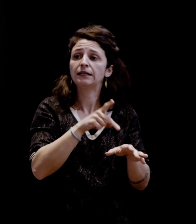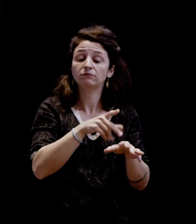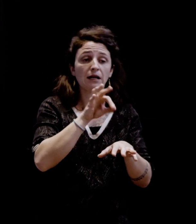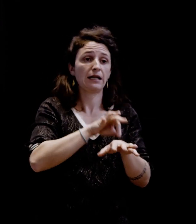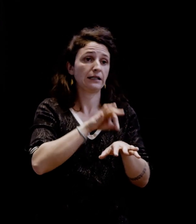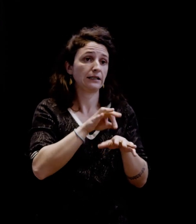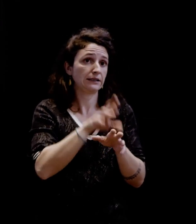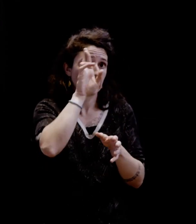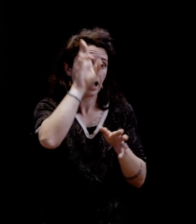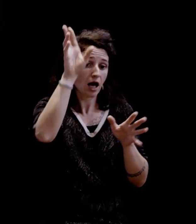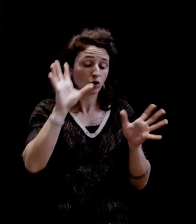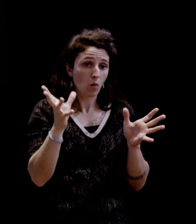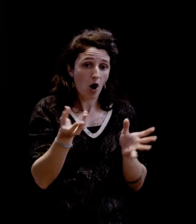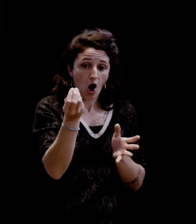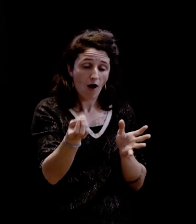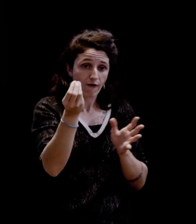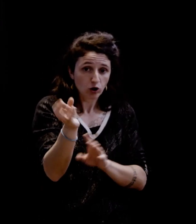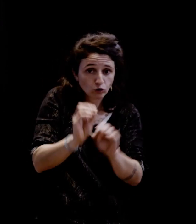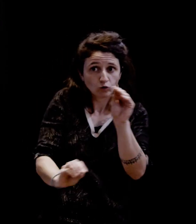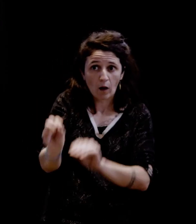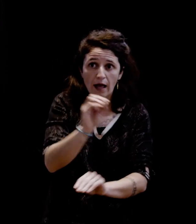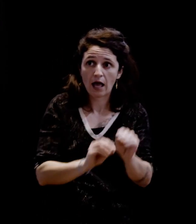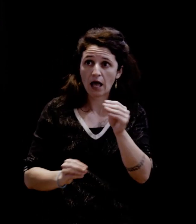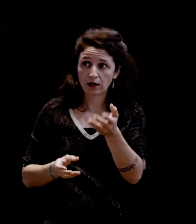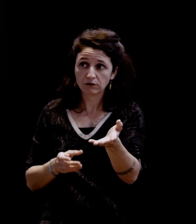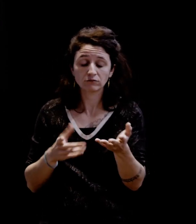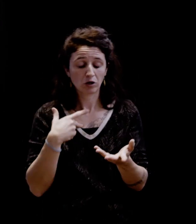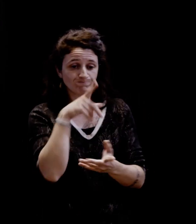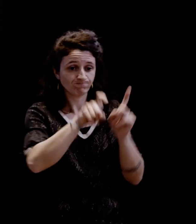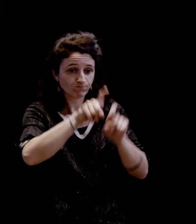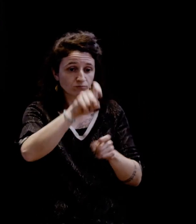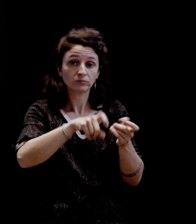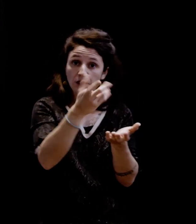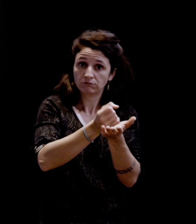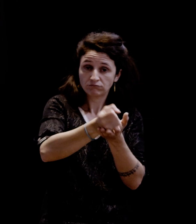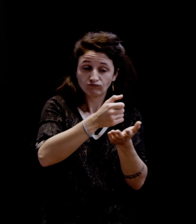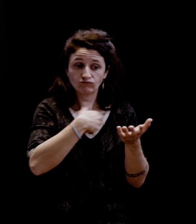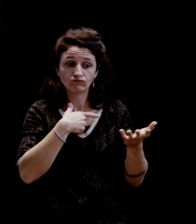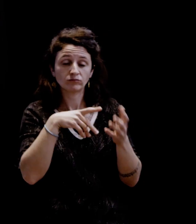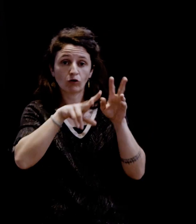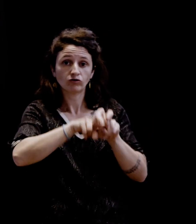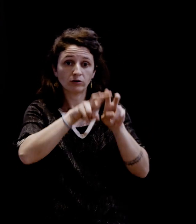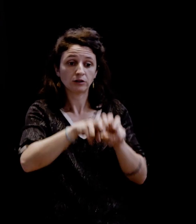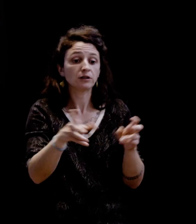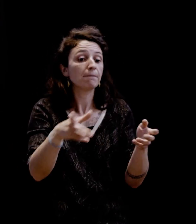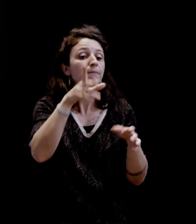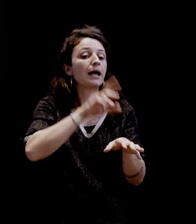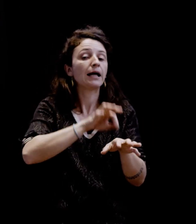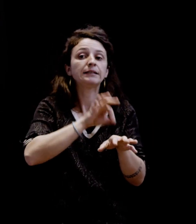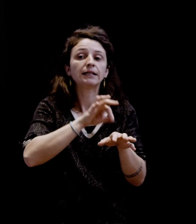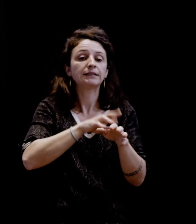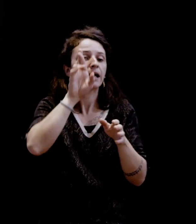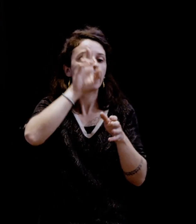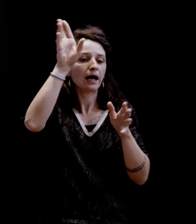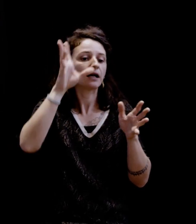que ça impute beaucoup la qualité de vie des patients, et c'est quoi votre parcours de soins bucco-dentaires quand vous avez une maladie rare, et c'était quoi les